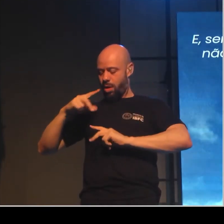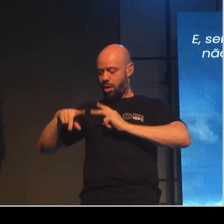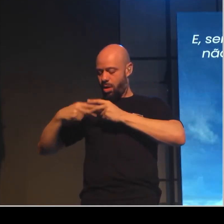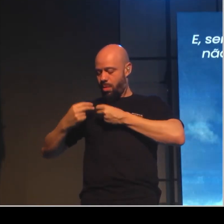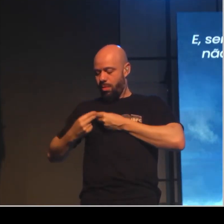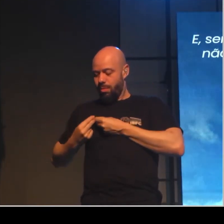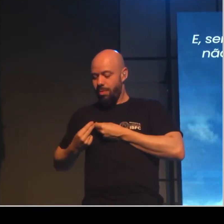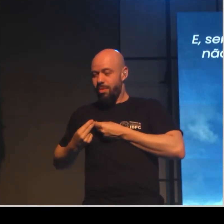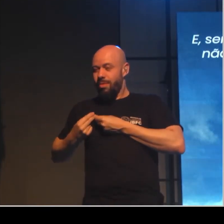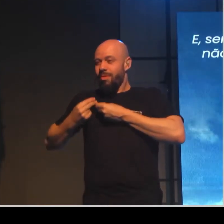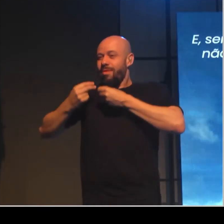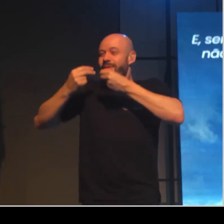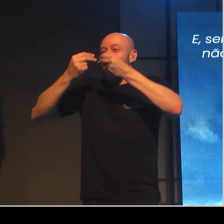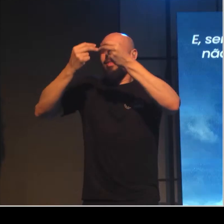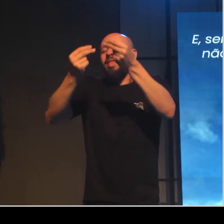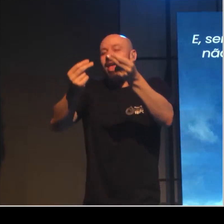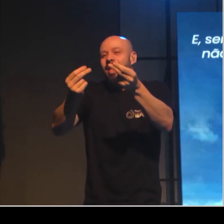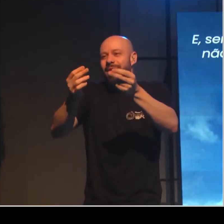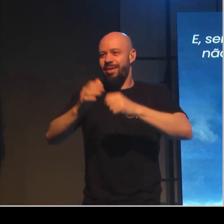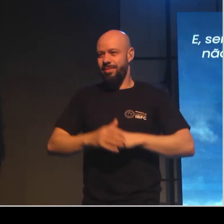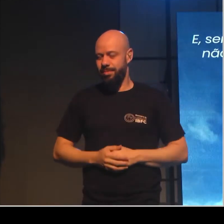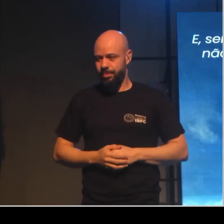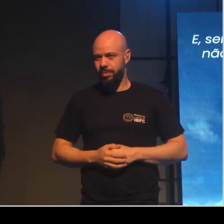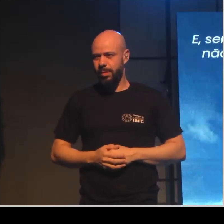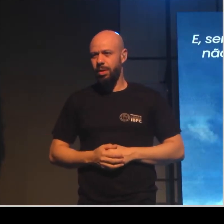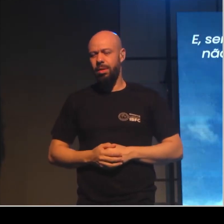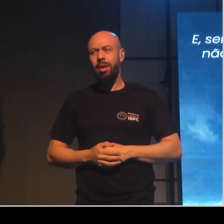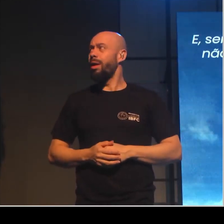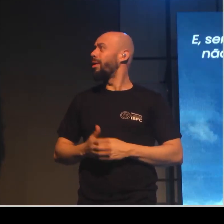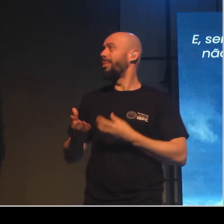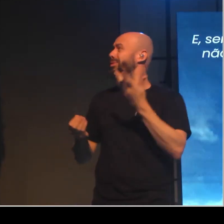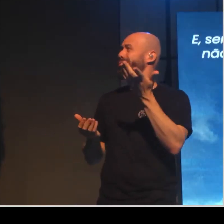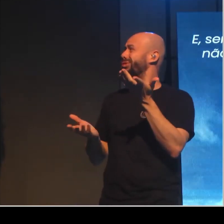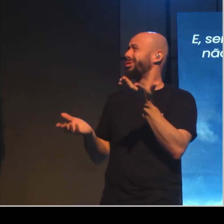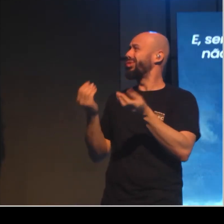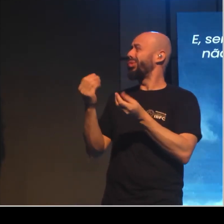Ah, mas o que eu dou a Jesus, que é Deus e tem todas as coisas?